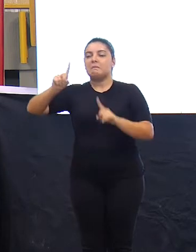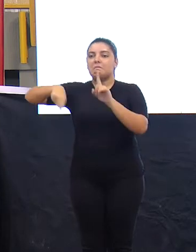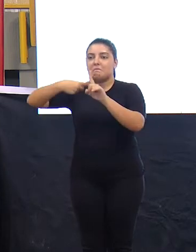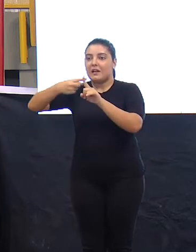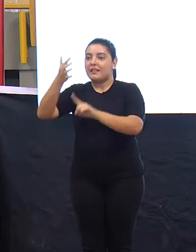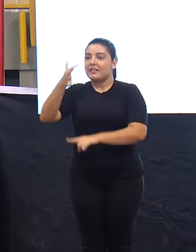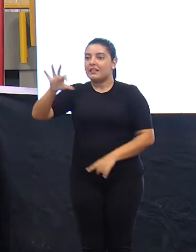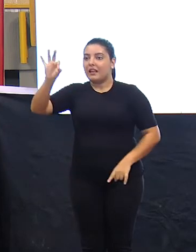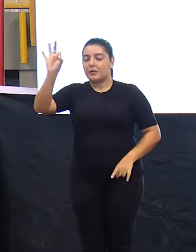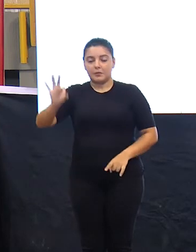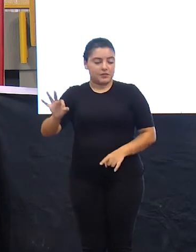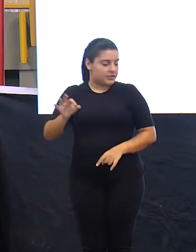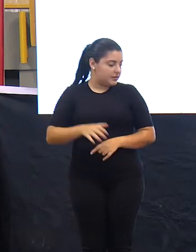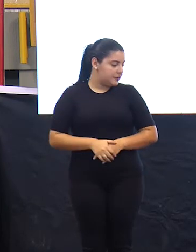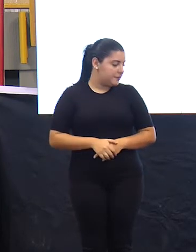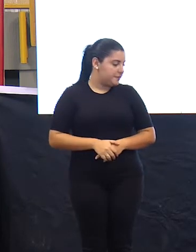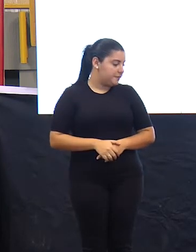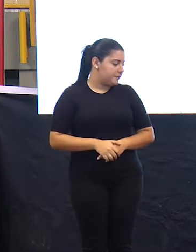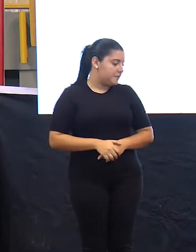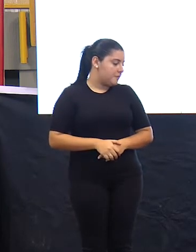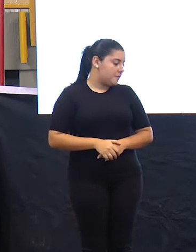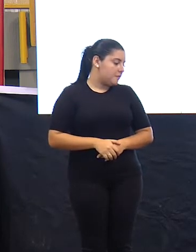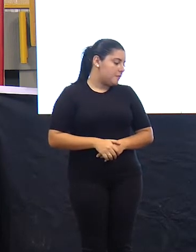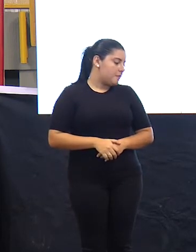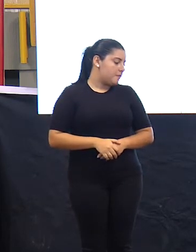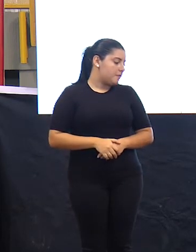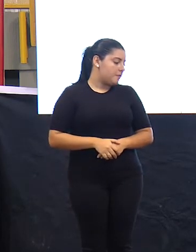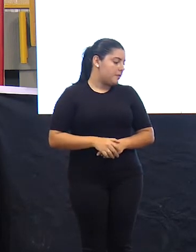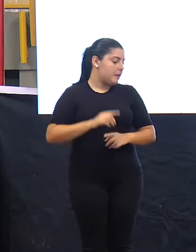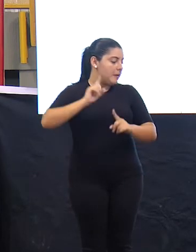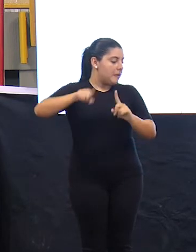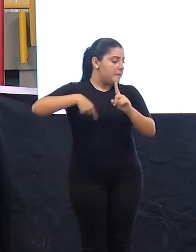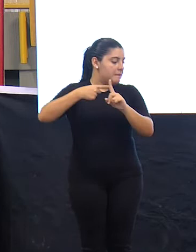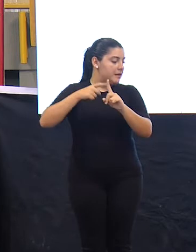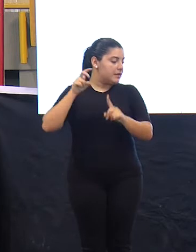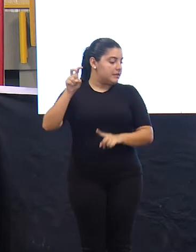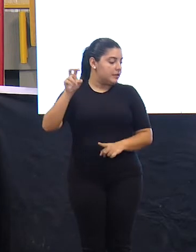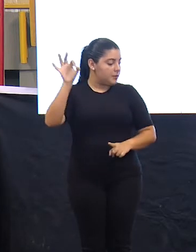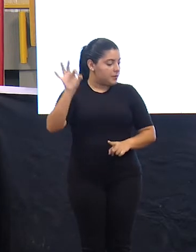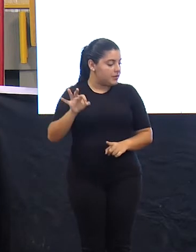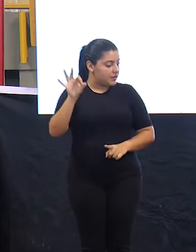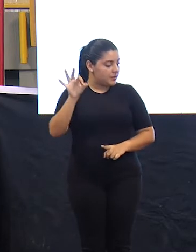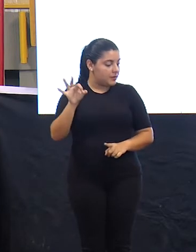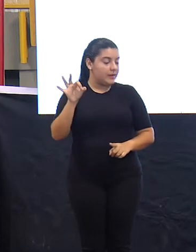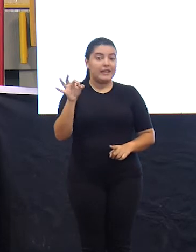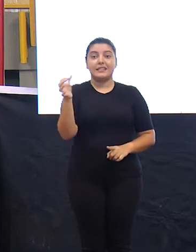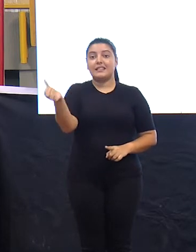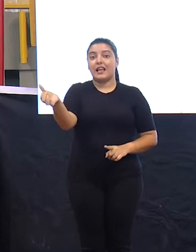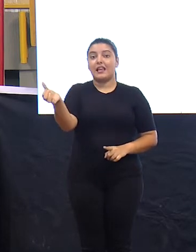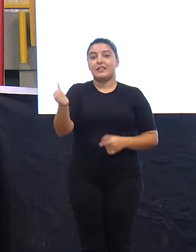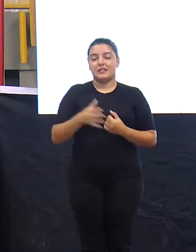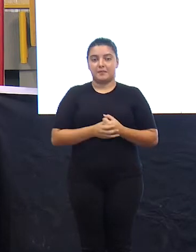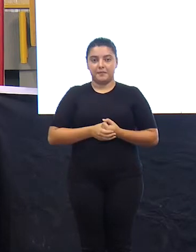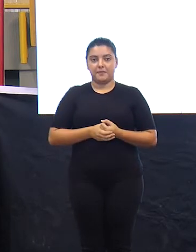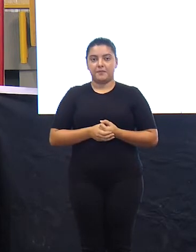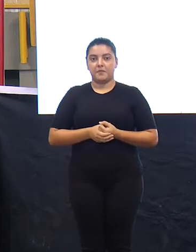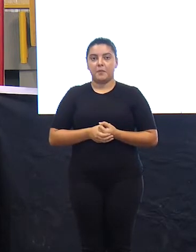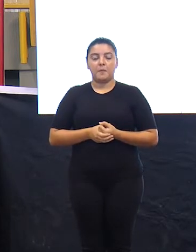10%, 36, mais 5%, mais 5%, ou seja,